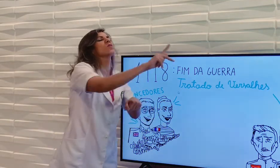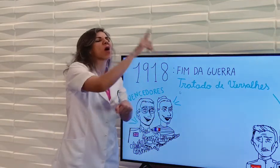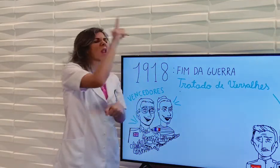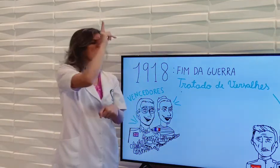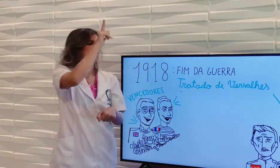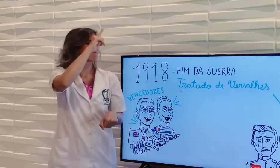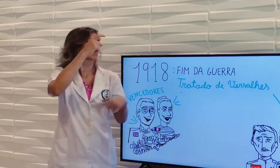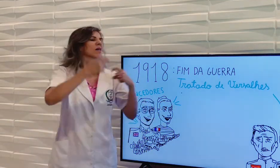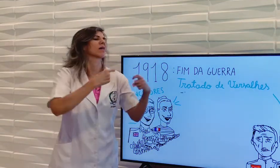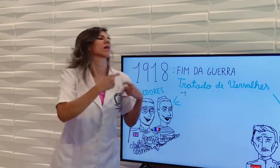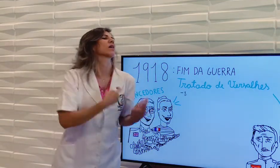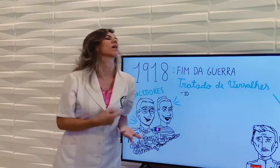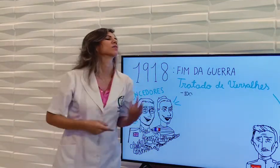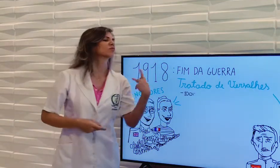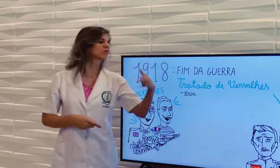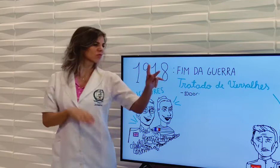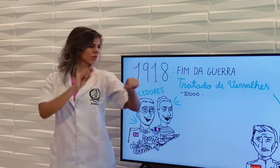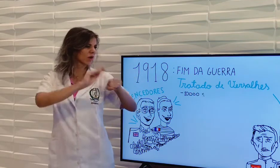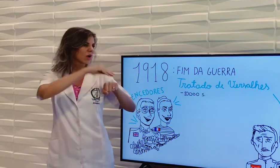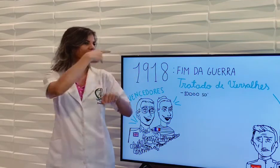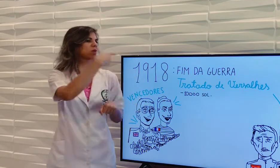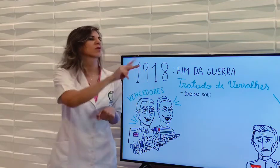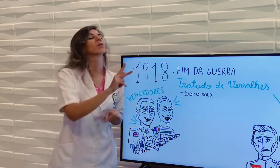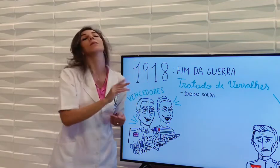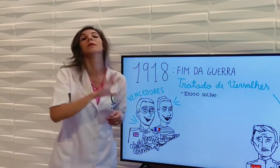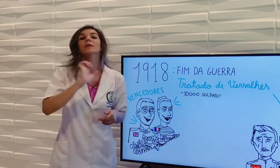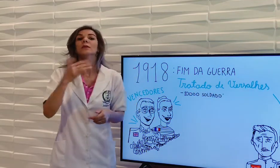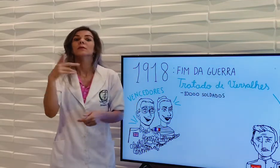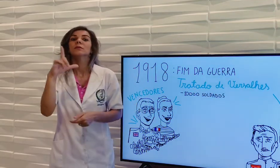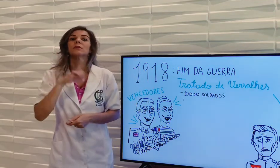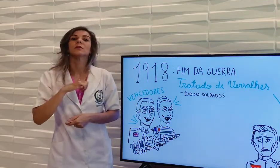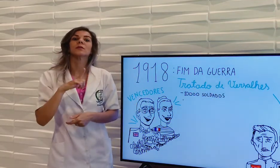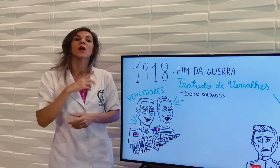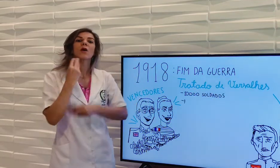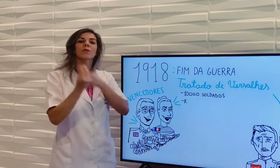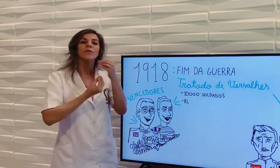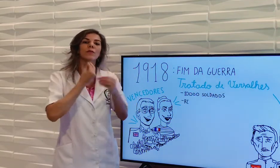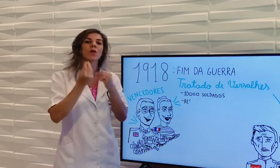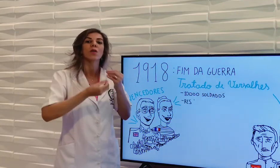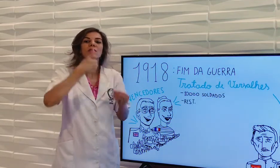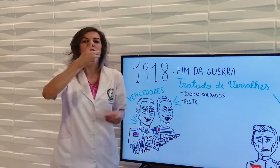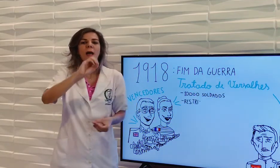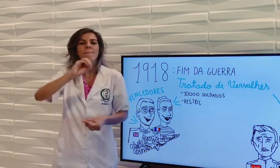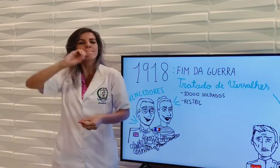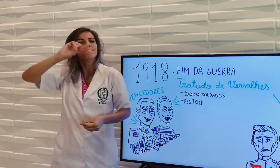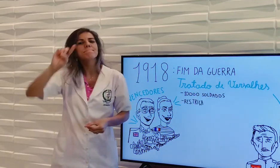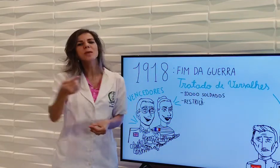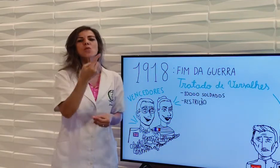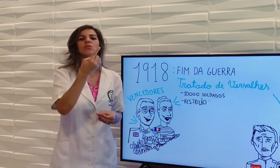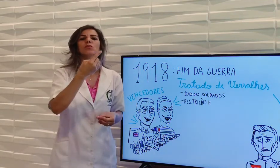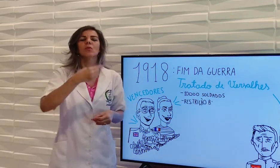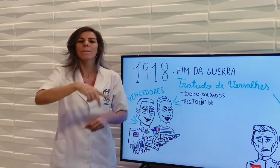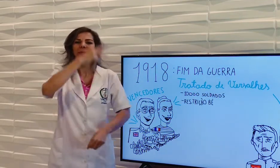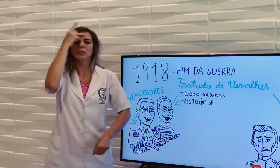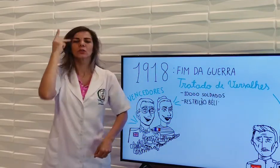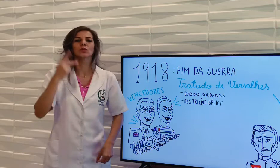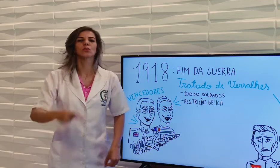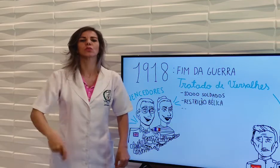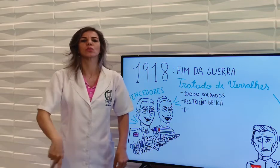possíveis. Ele estabeleceu medidas como o limite de 10 mil soldados. A Alemanha não poderia produzir armas,